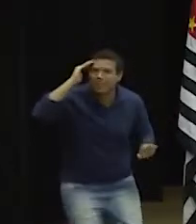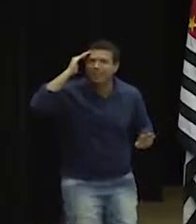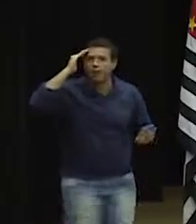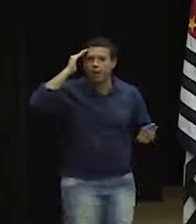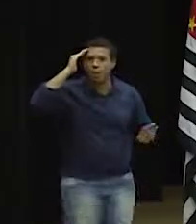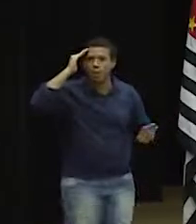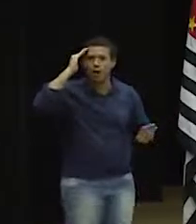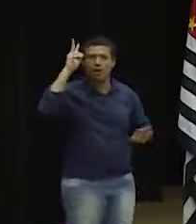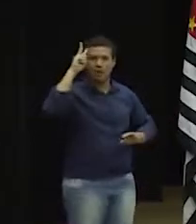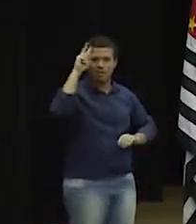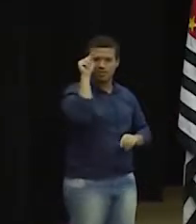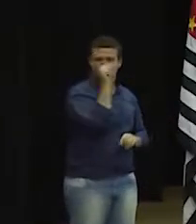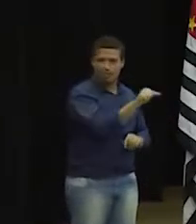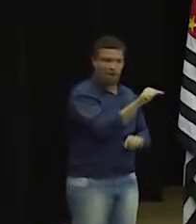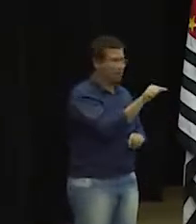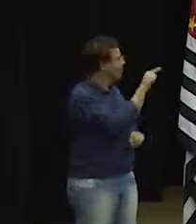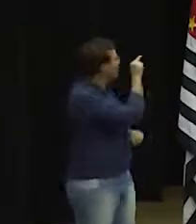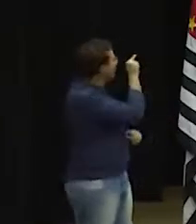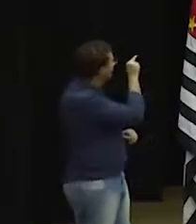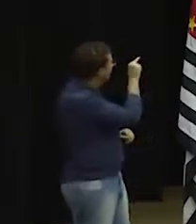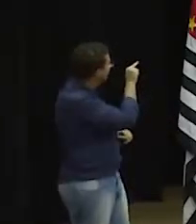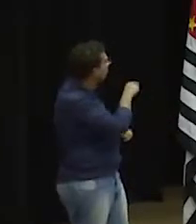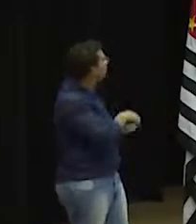as crianças compreendiam da história.